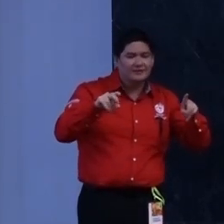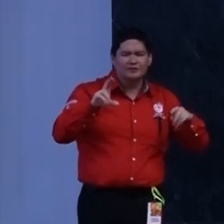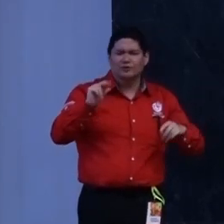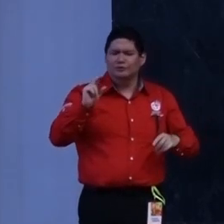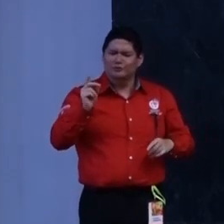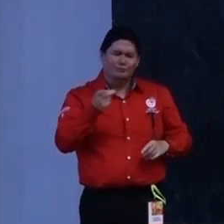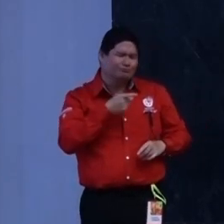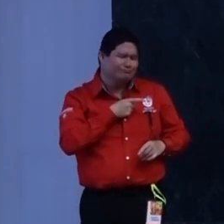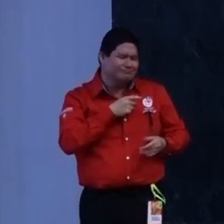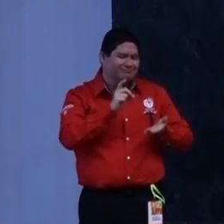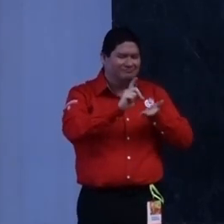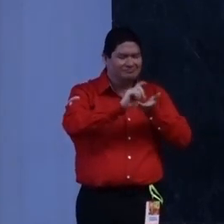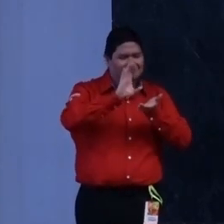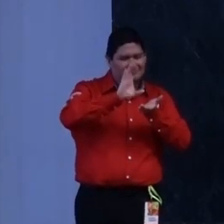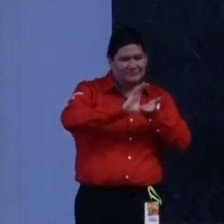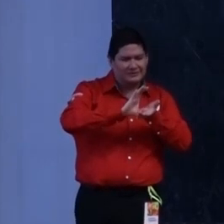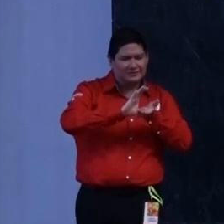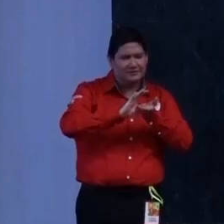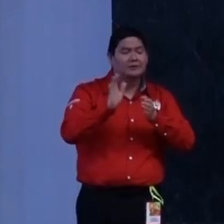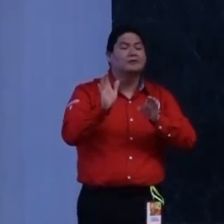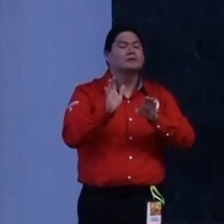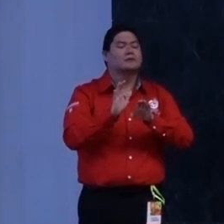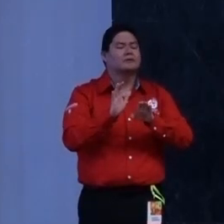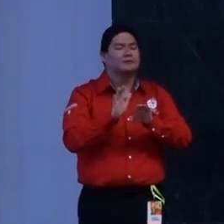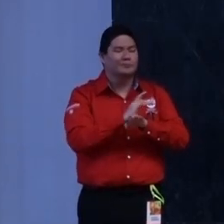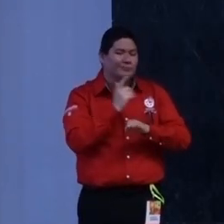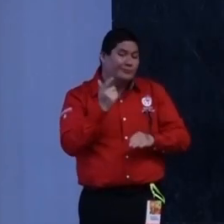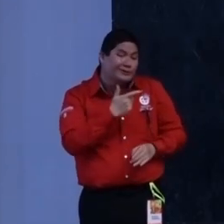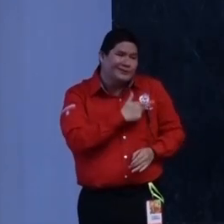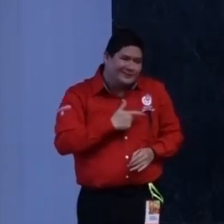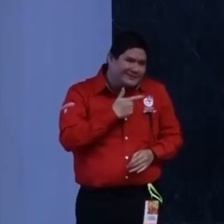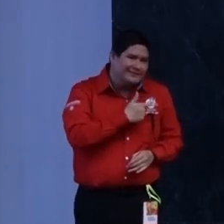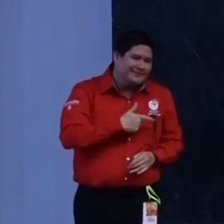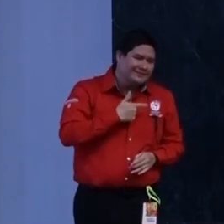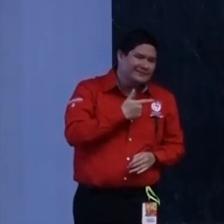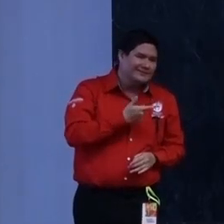tienes una discapacidad, sino porque tus gustos